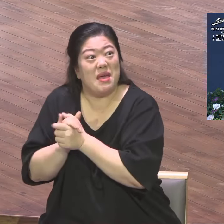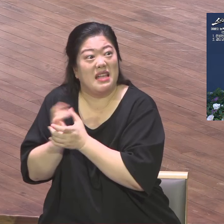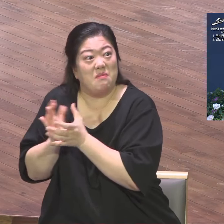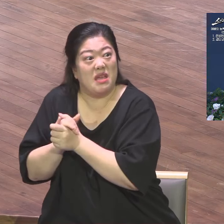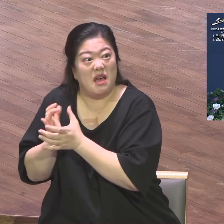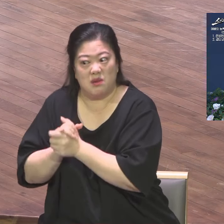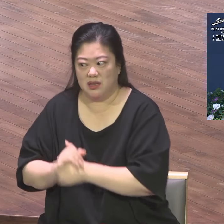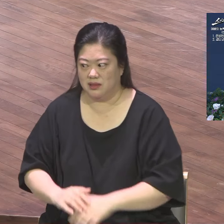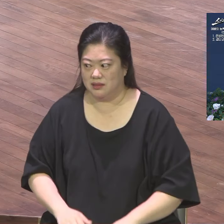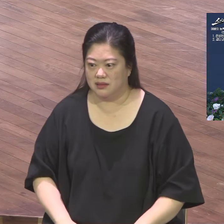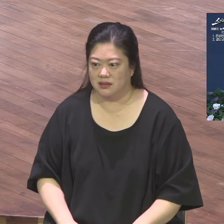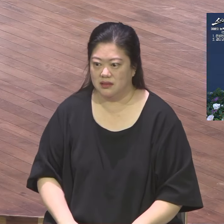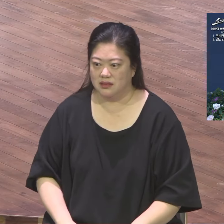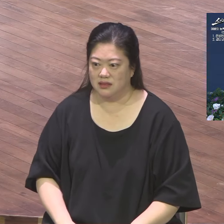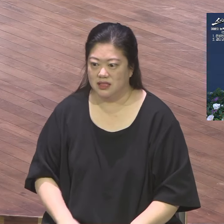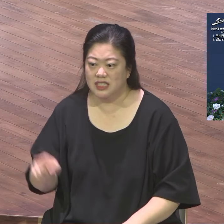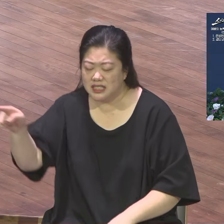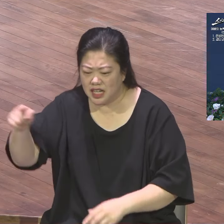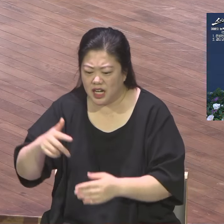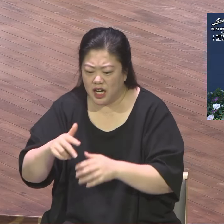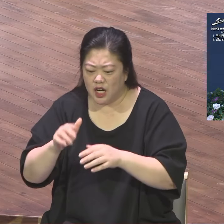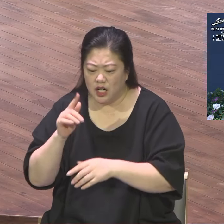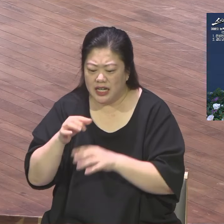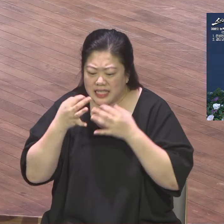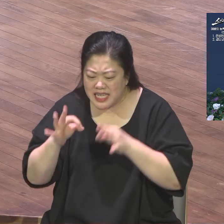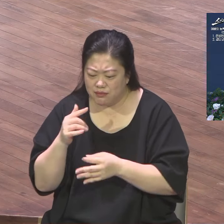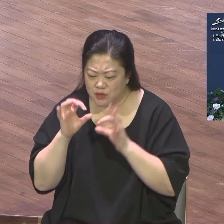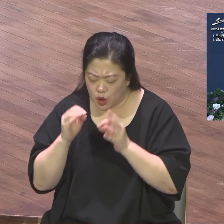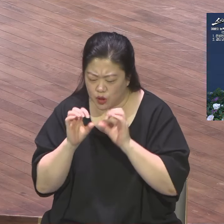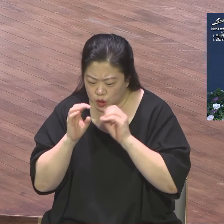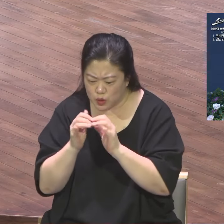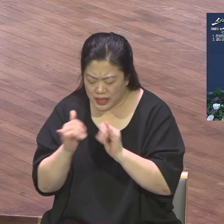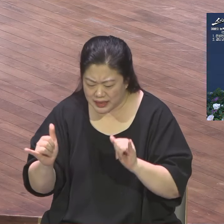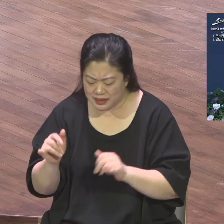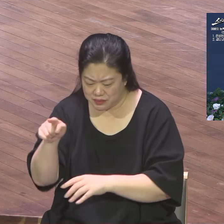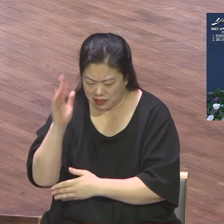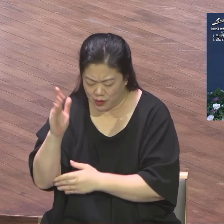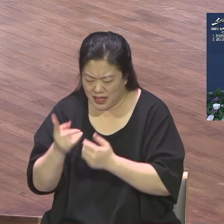전도사님이 설교하면 아멘 하시라니까. 아멘.